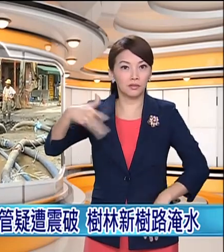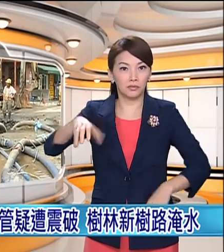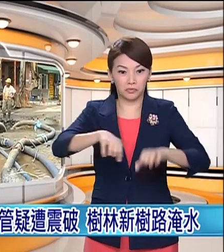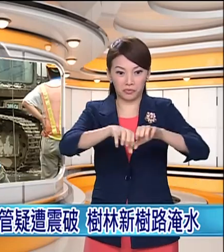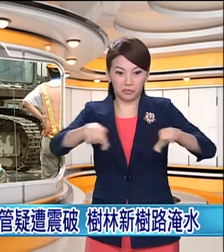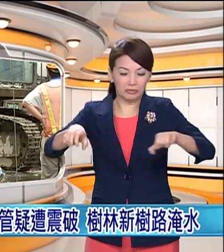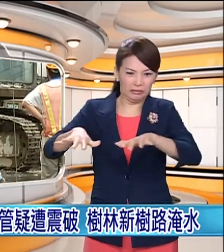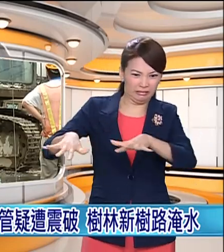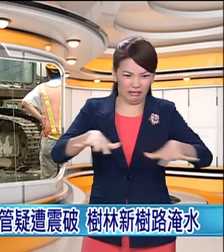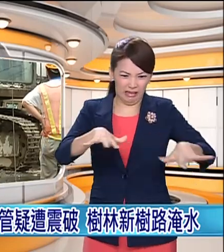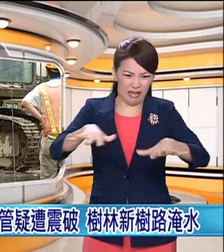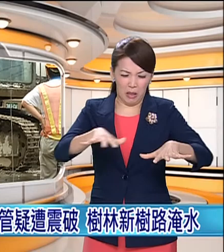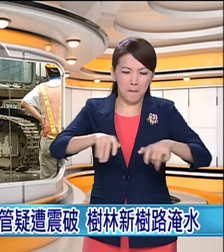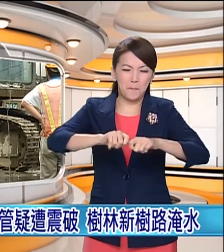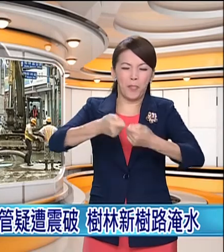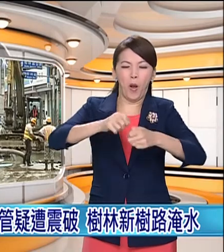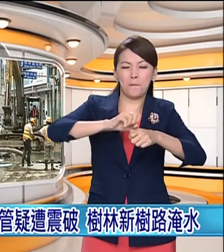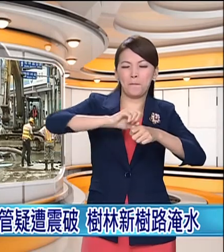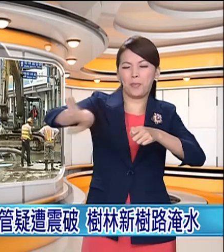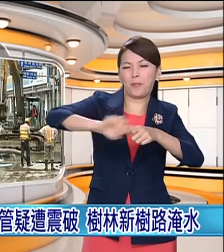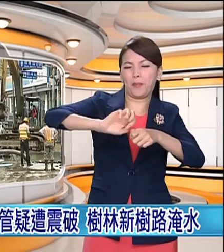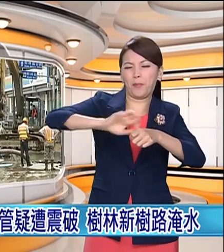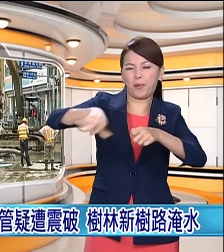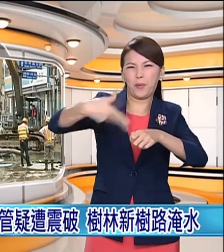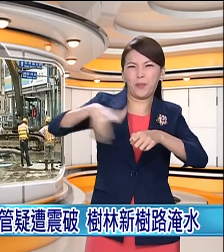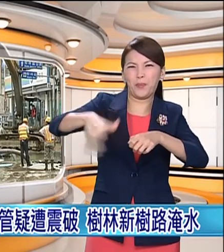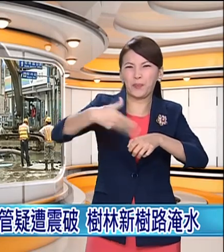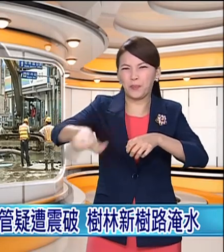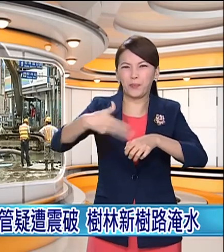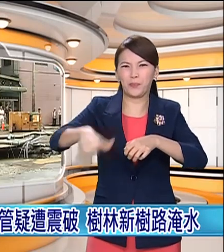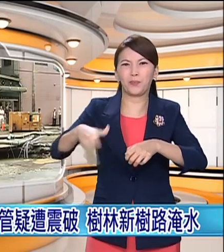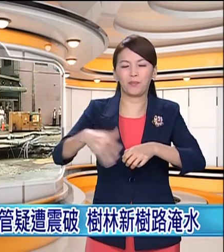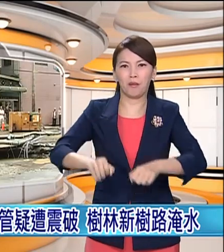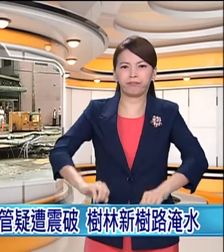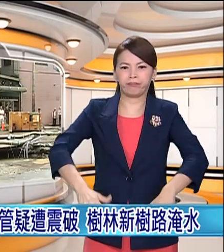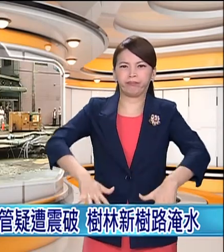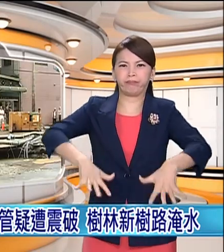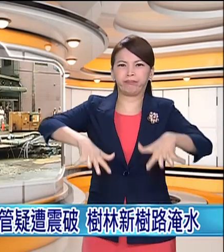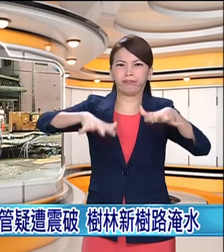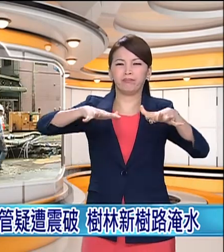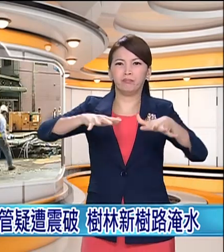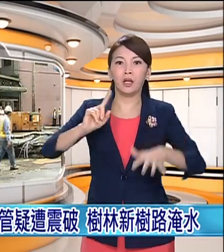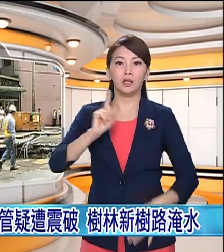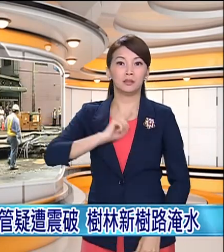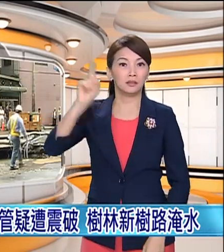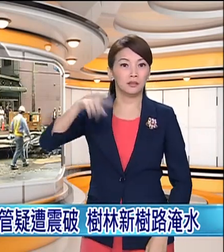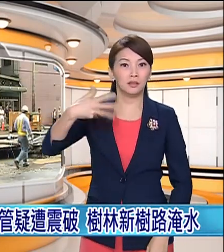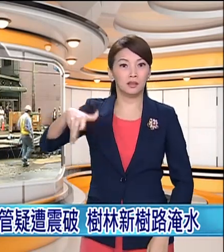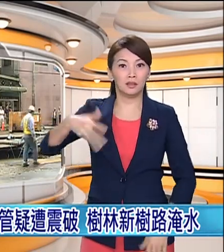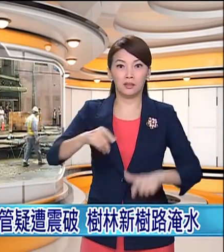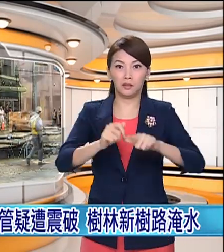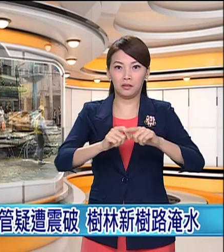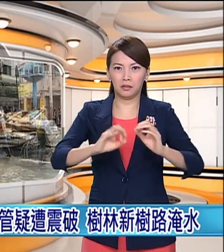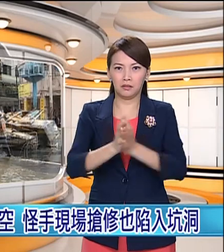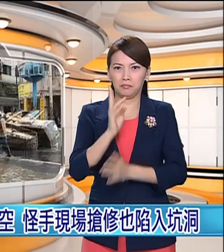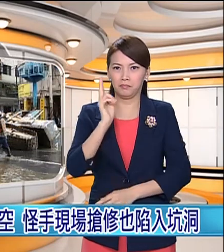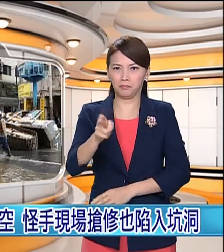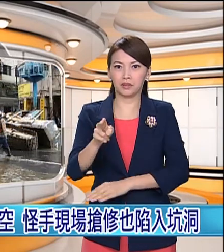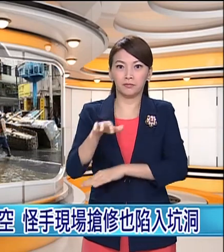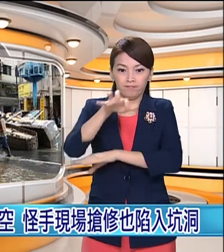强烈摇晃，严重破损，造成了大淹水。就连赶来抢修的怪手，都因为地基掏空，陷入